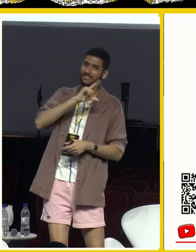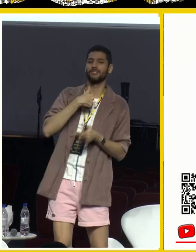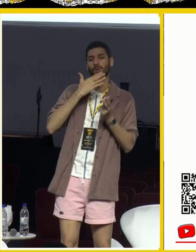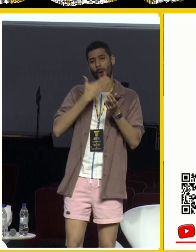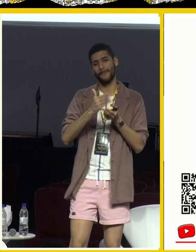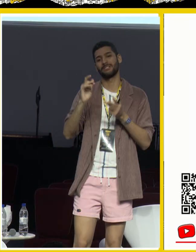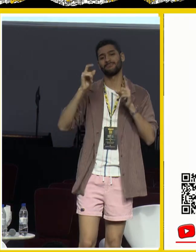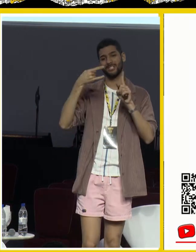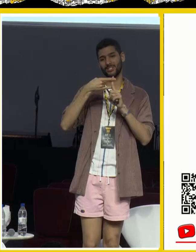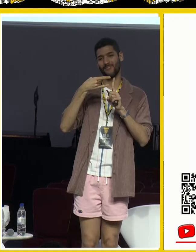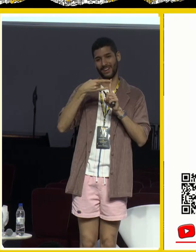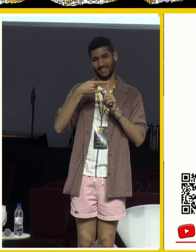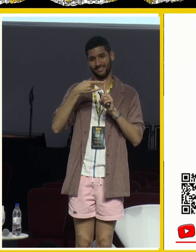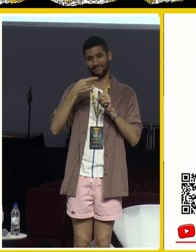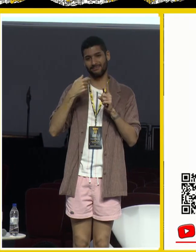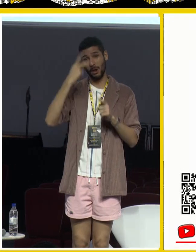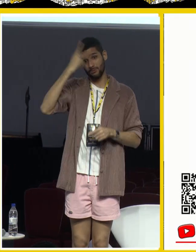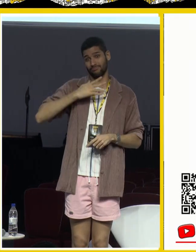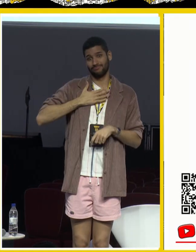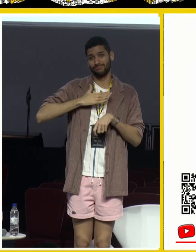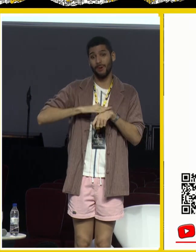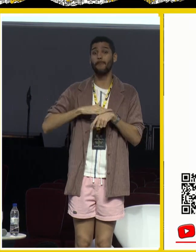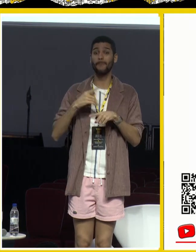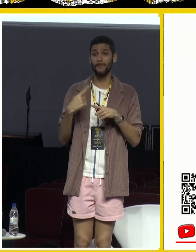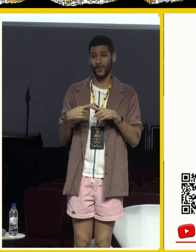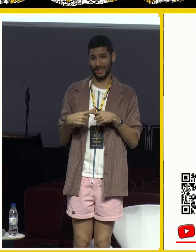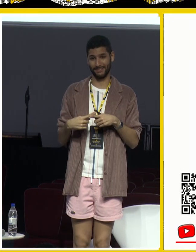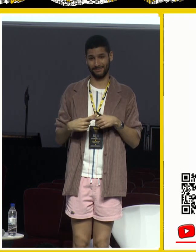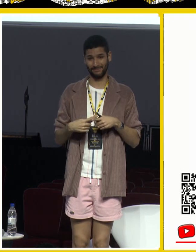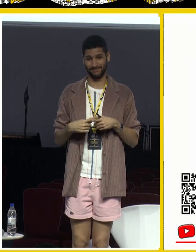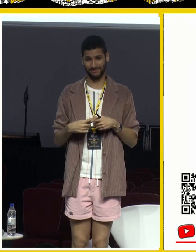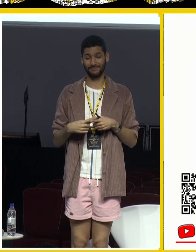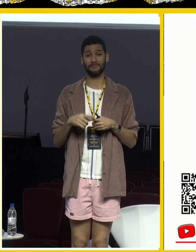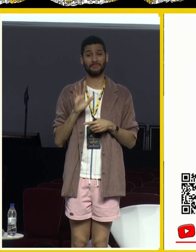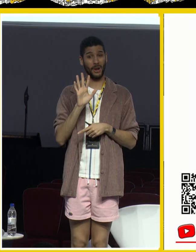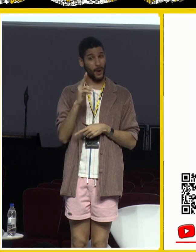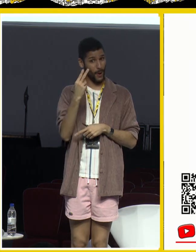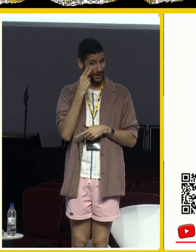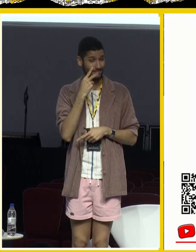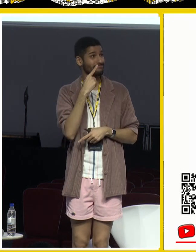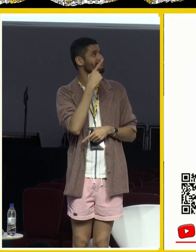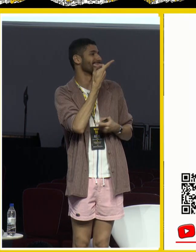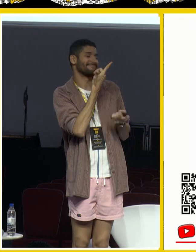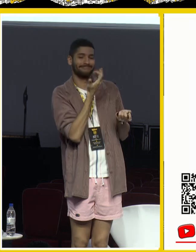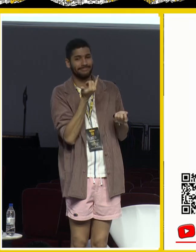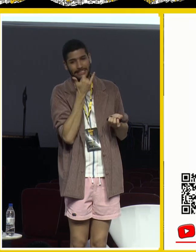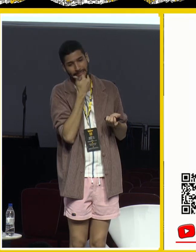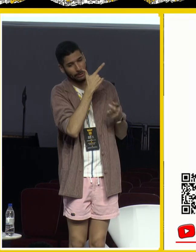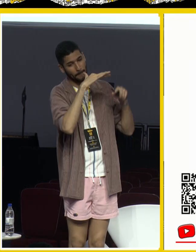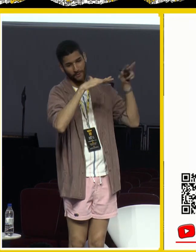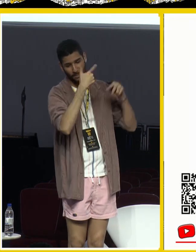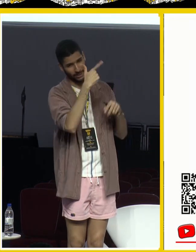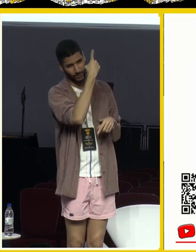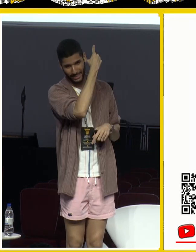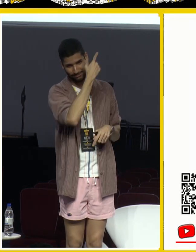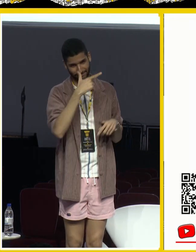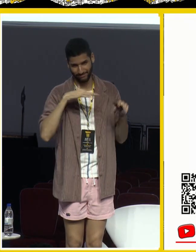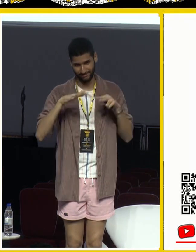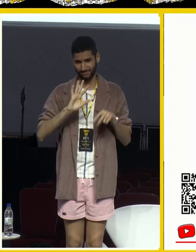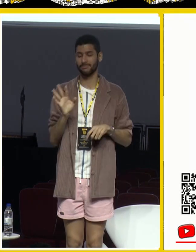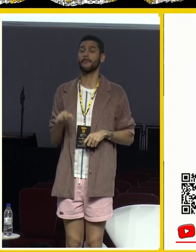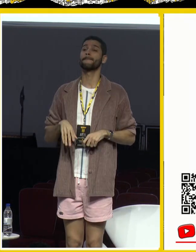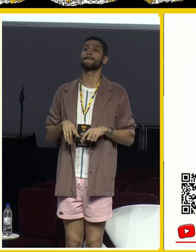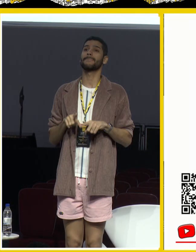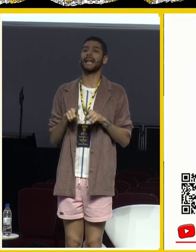canal eu já comecei a fazer minhas próprias legendas né mas olha só é desculpa mas